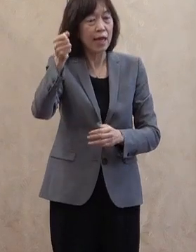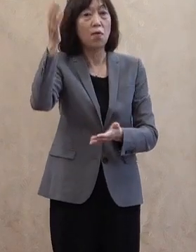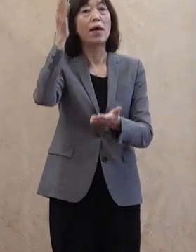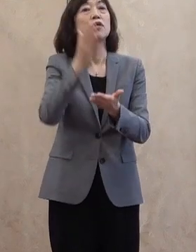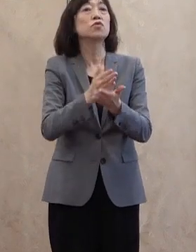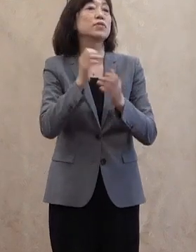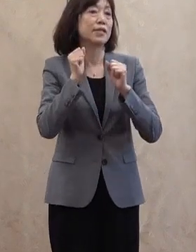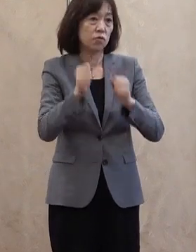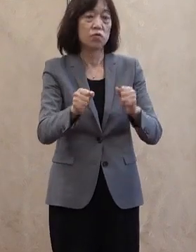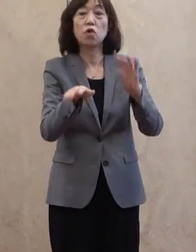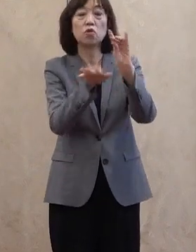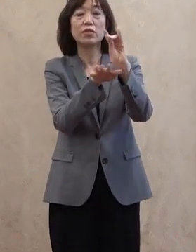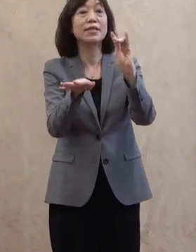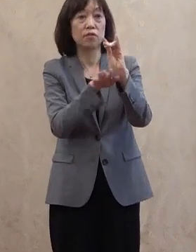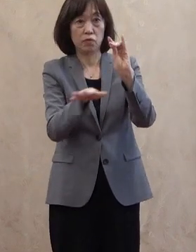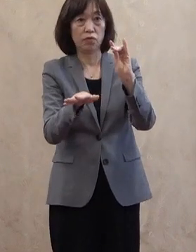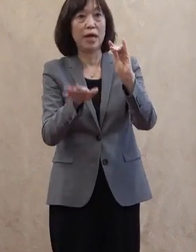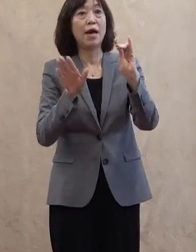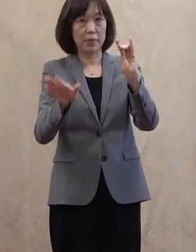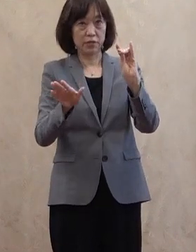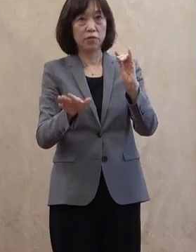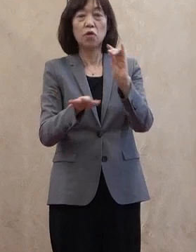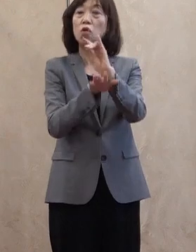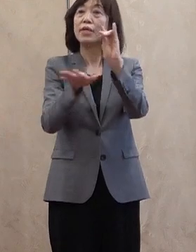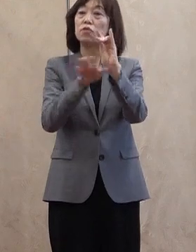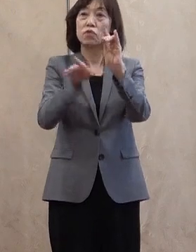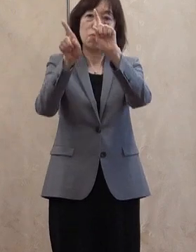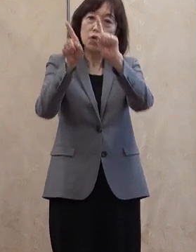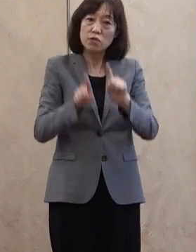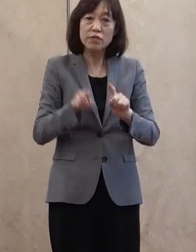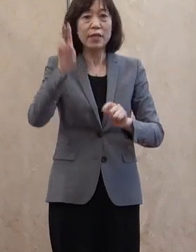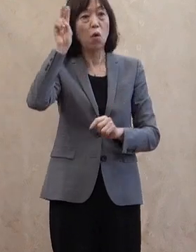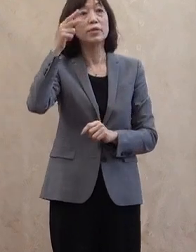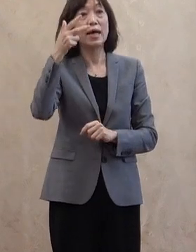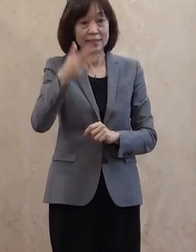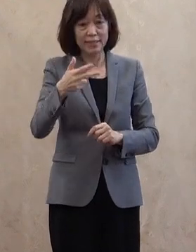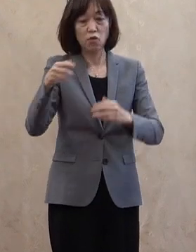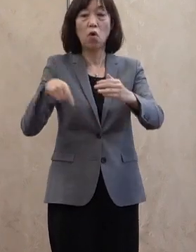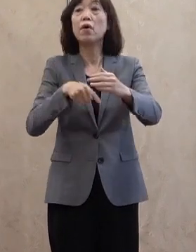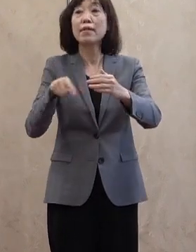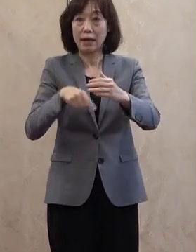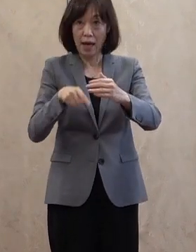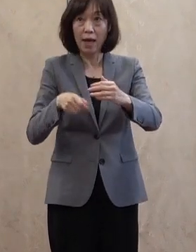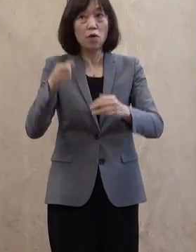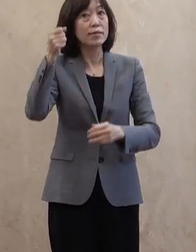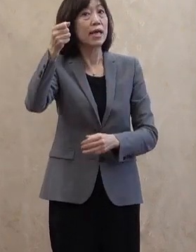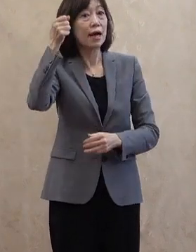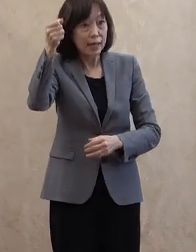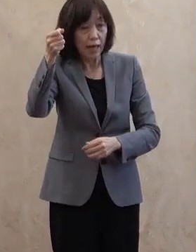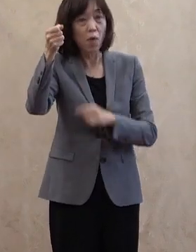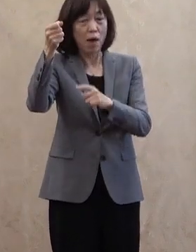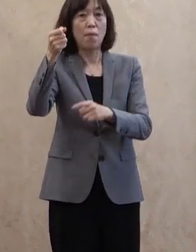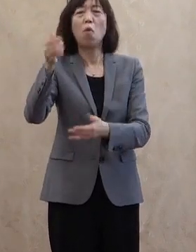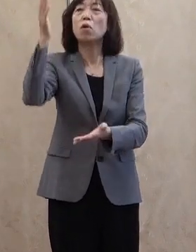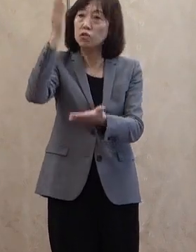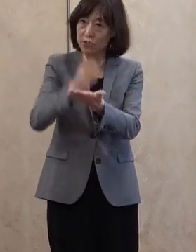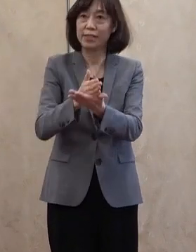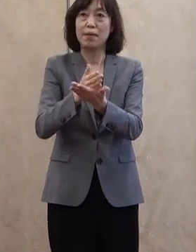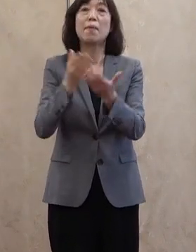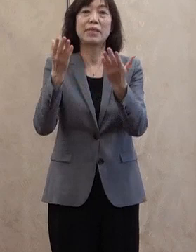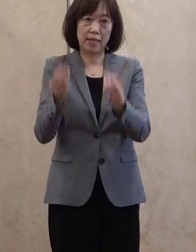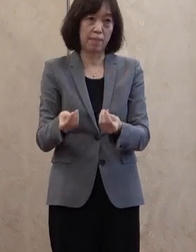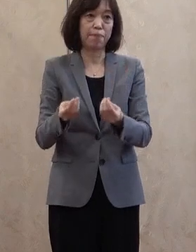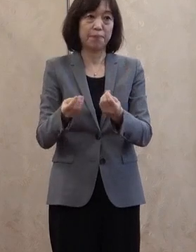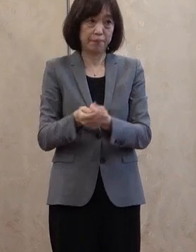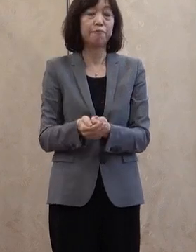。そして、この基準に基づいて、大阪市における聖火リレーについては行動聖火リレーは中止するという判断